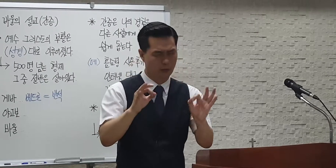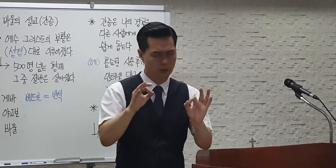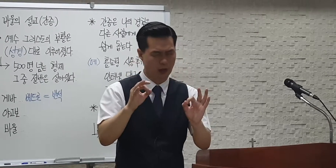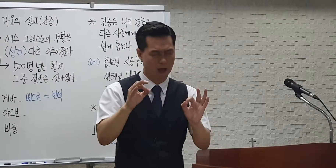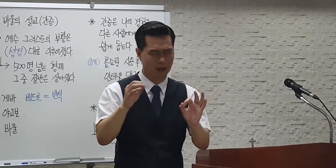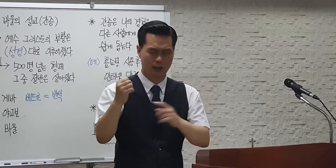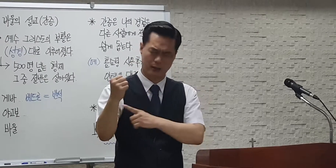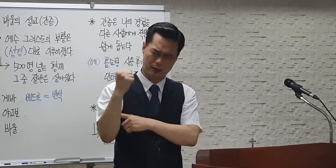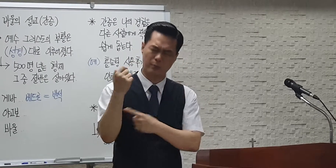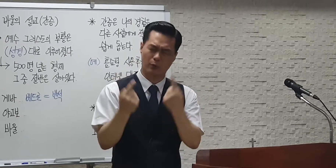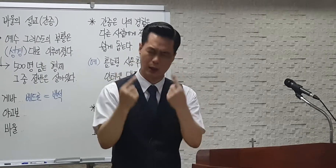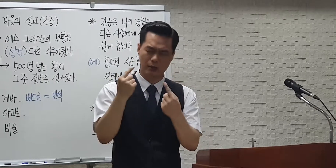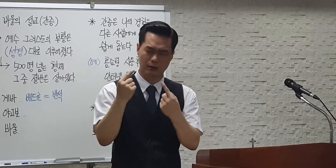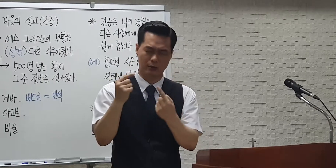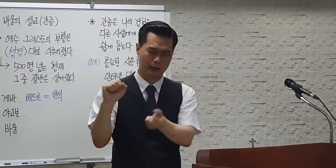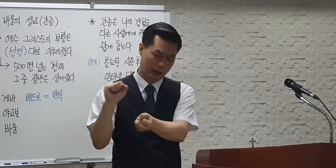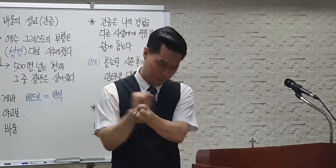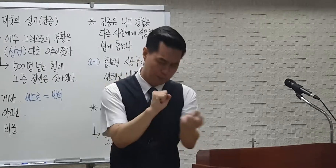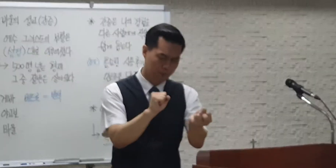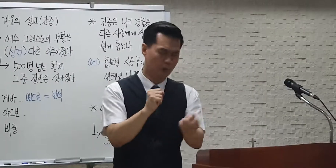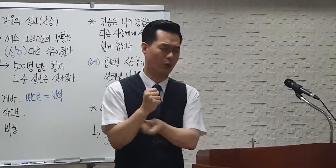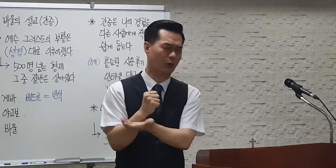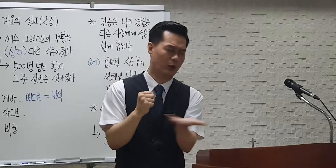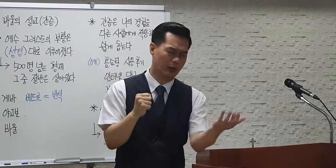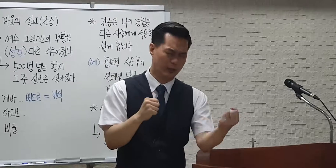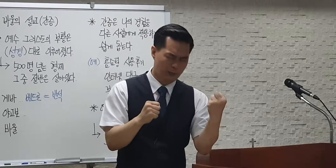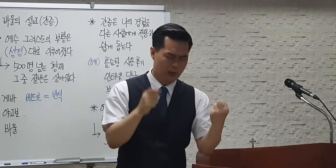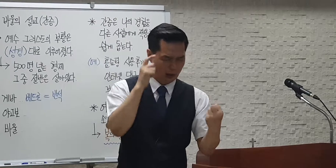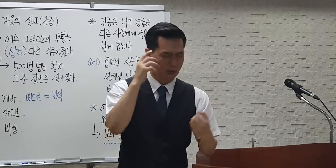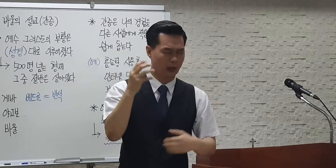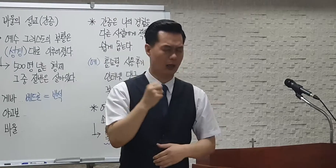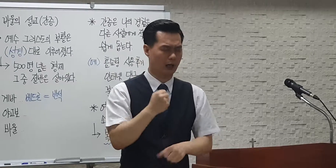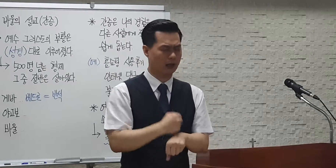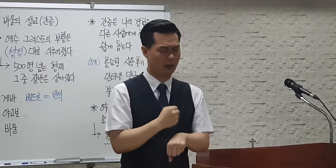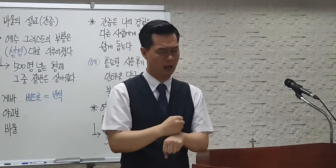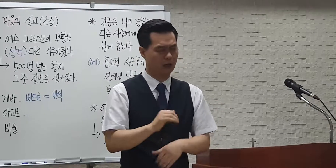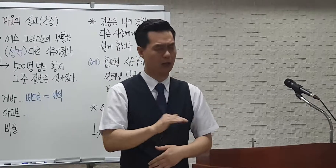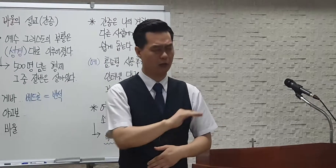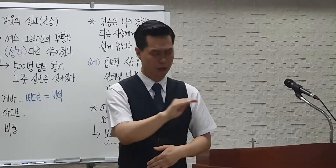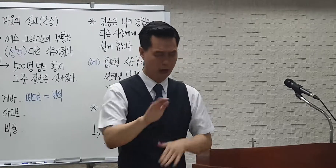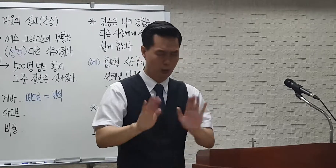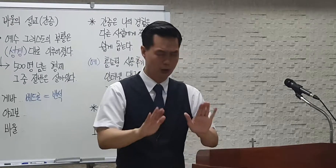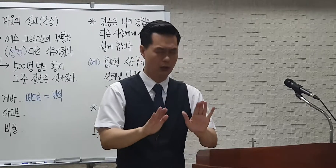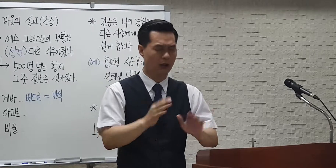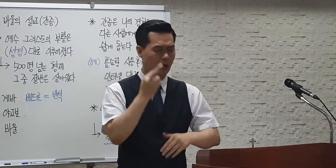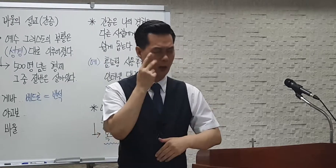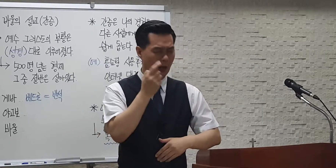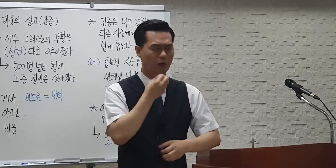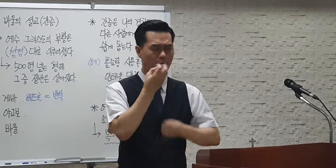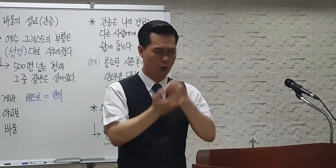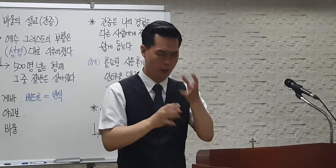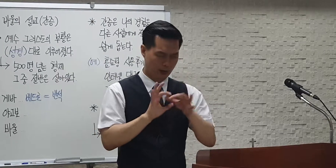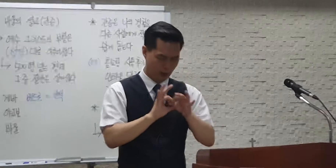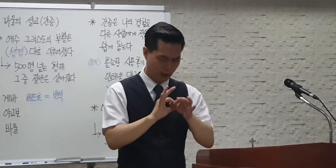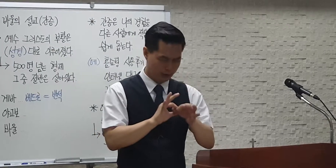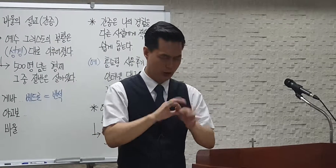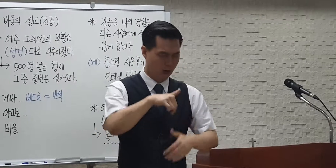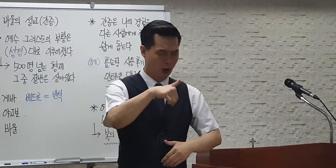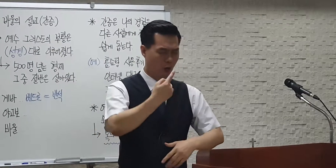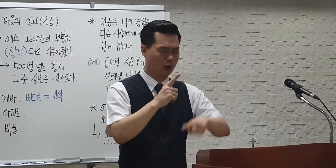봅니다. 힘보다는 또 힘이라고 생각을 하는데 우리가 오늘 바울의 고백을 통해서 고린도